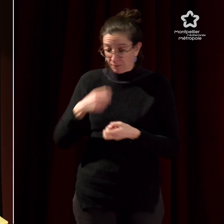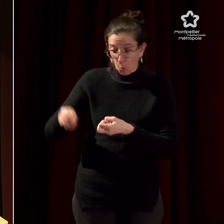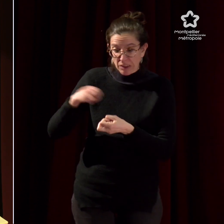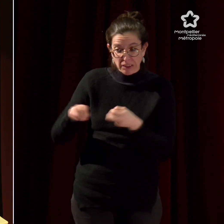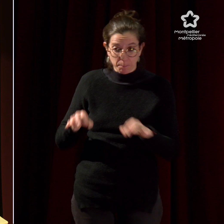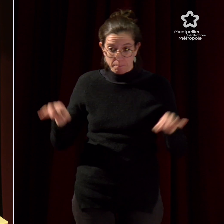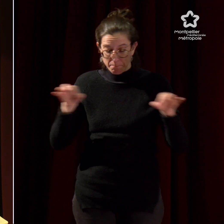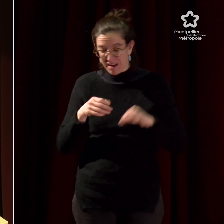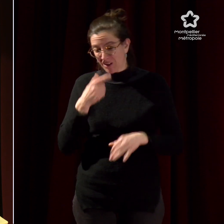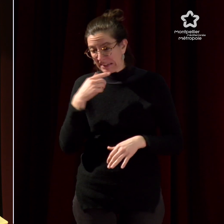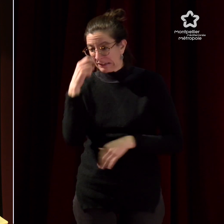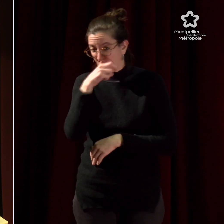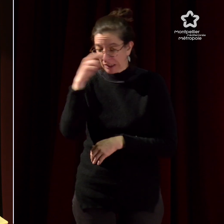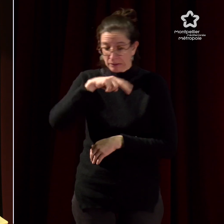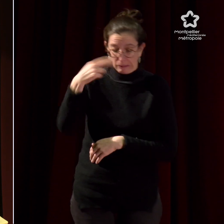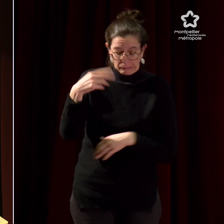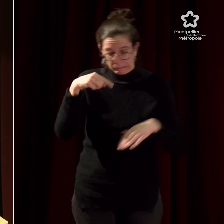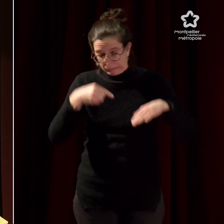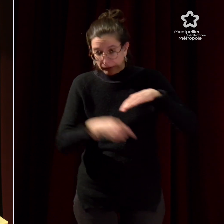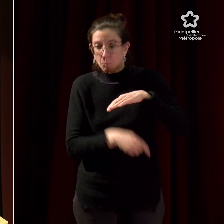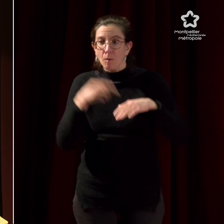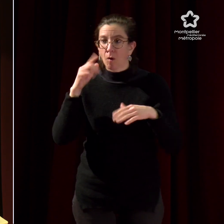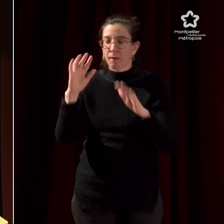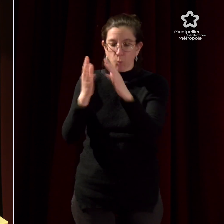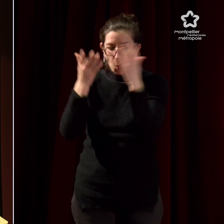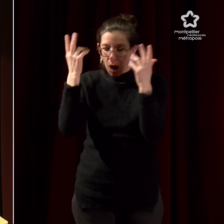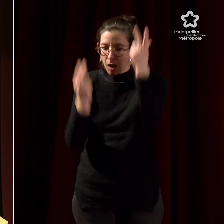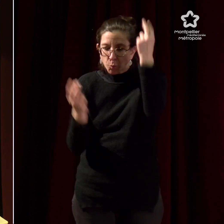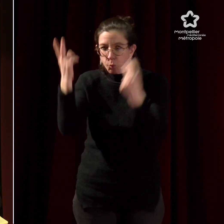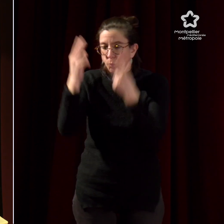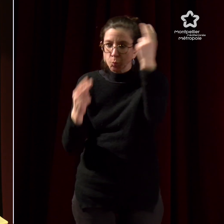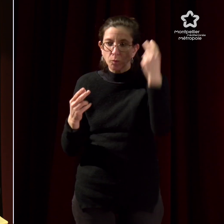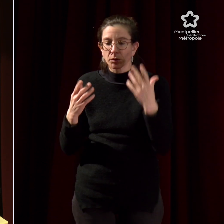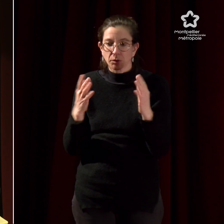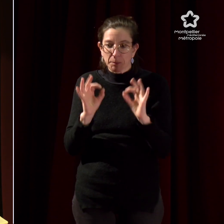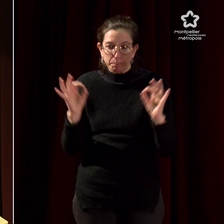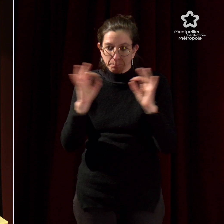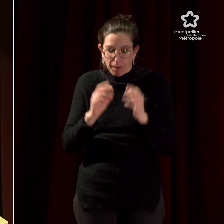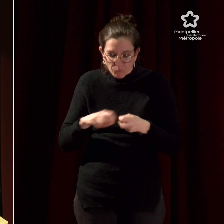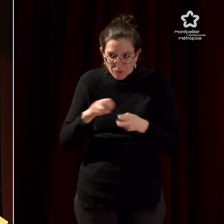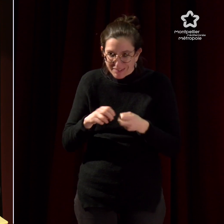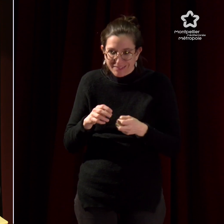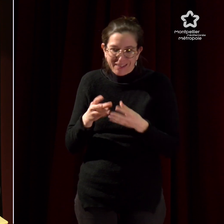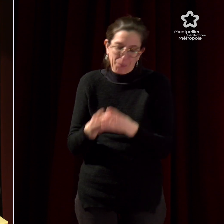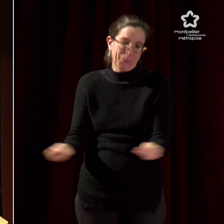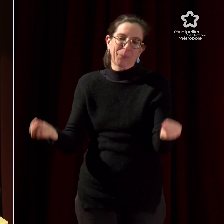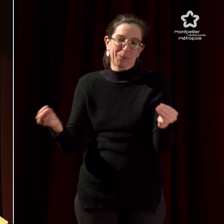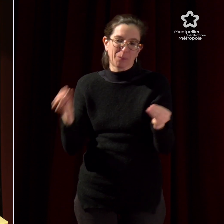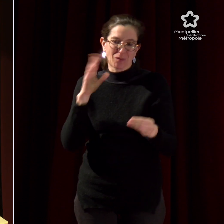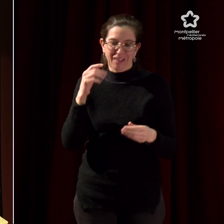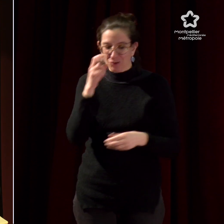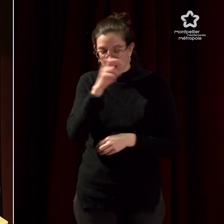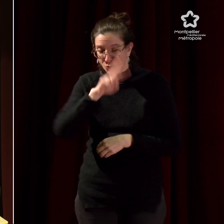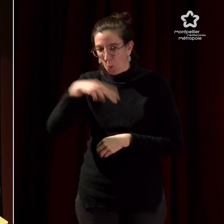parce que dans les conditions de forêt tropicale, les fossiles ne se conservent pas. Donc moi, c'est les